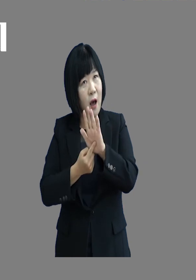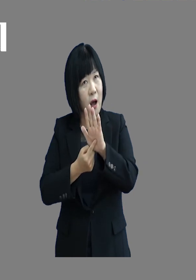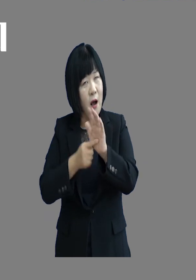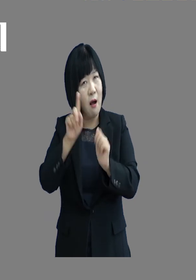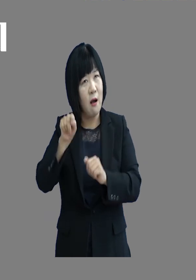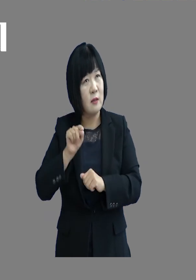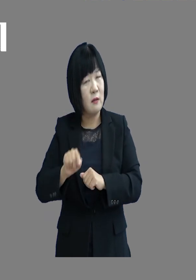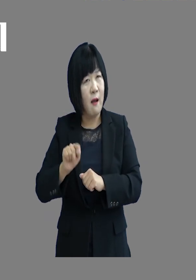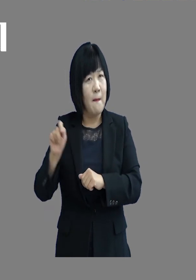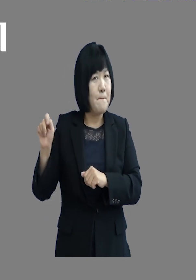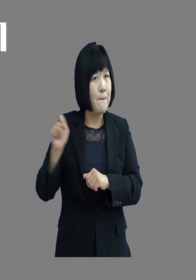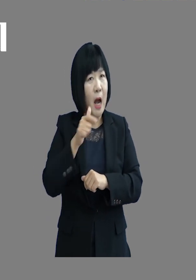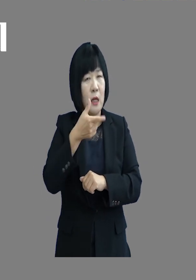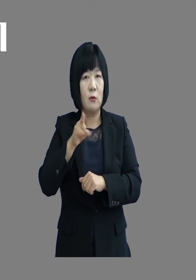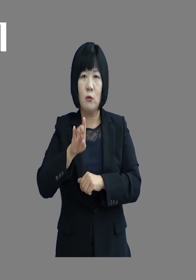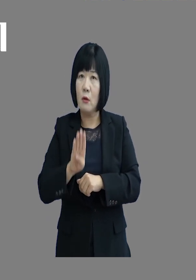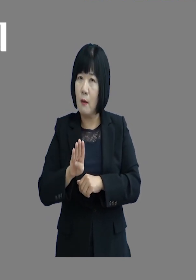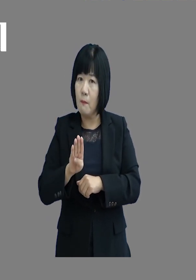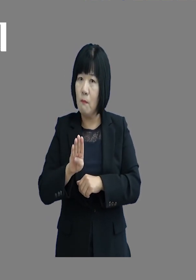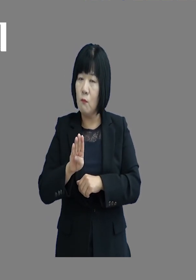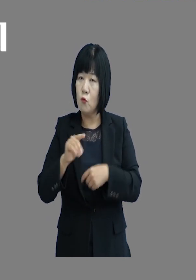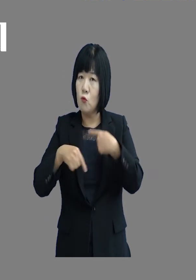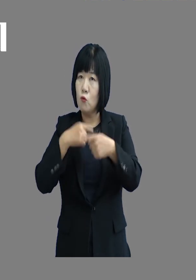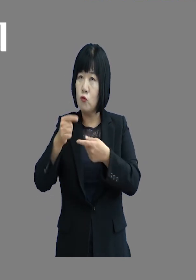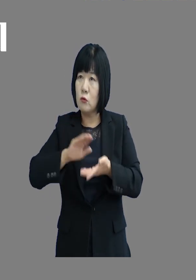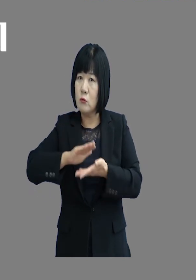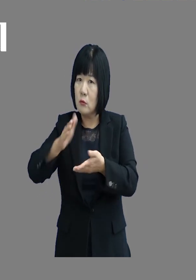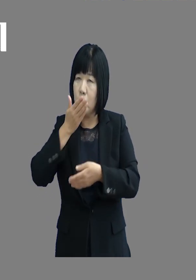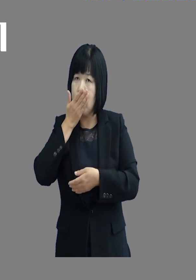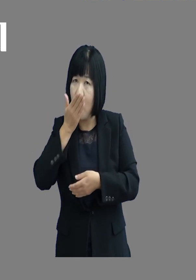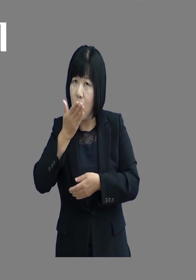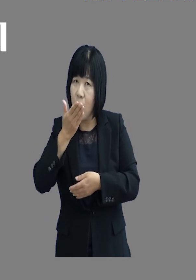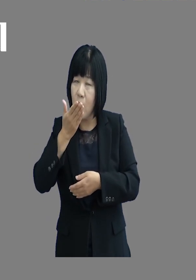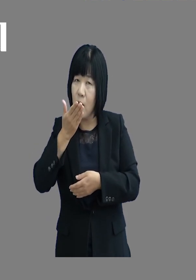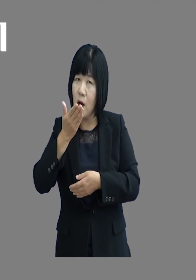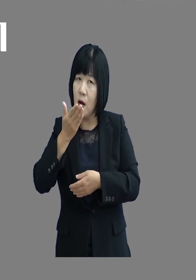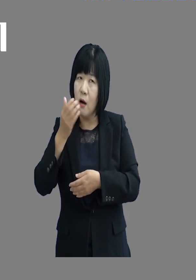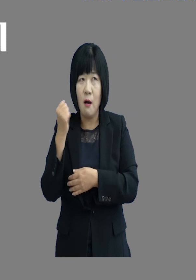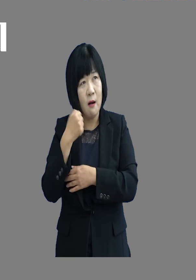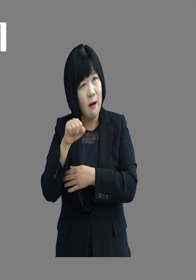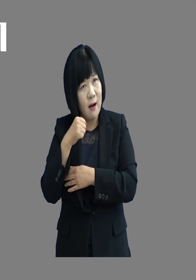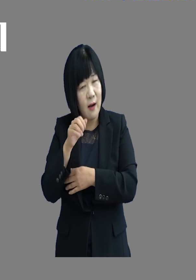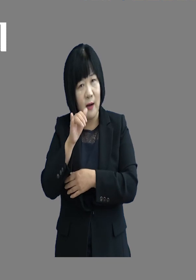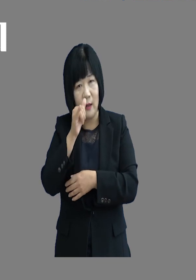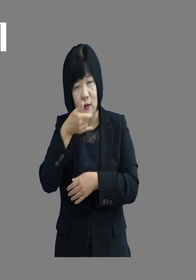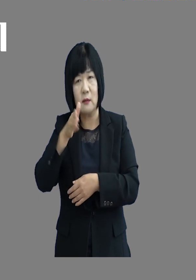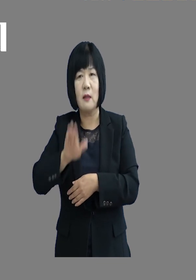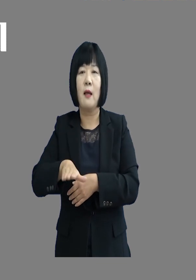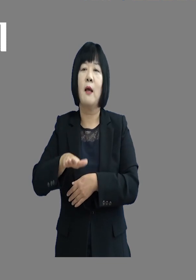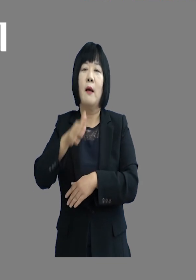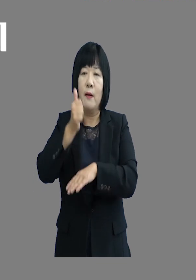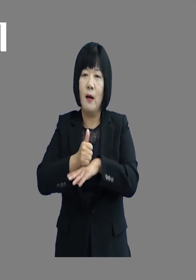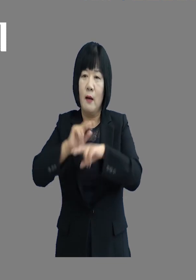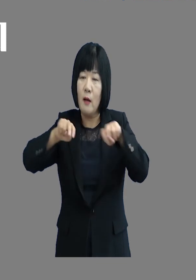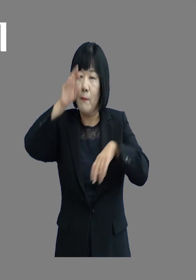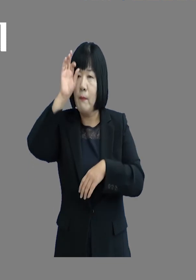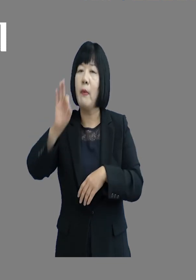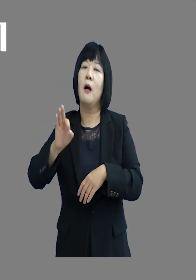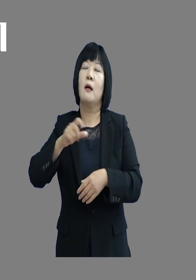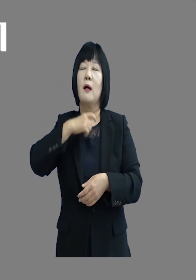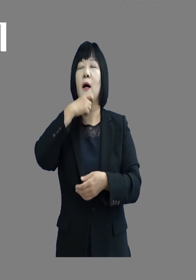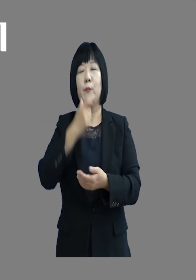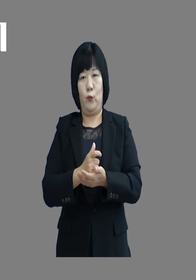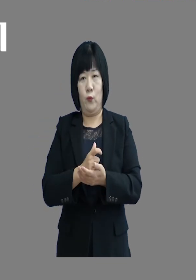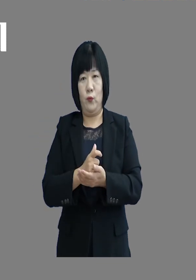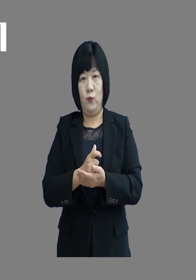빠른 랩을 수어로 전달될 수 있을까 하고 생각하면서 봤는데 너무나 감동적인 무대였고, 이분들에게는